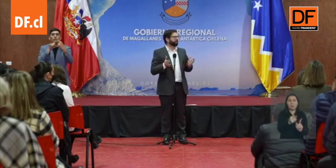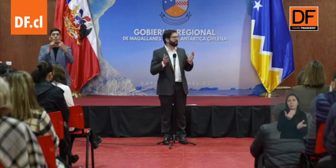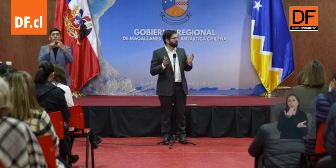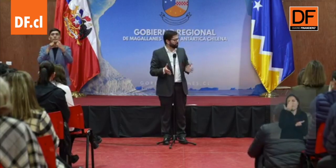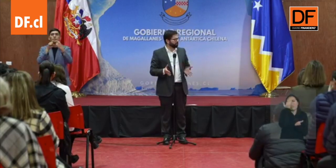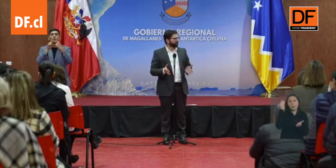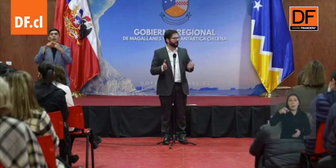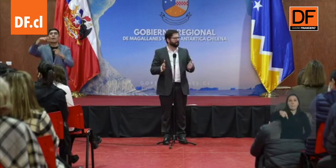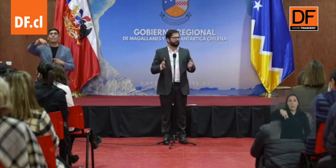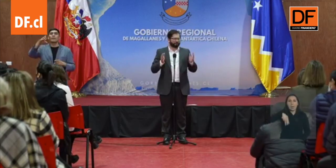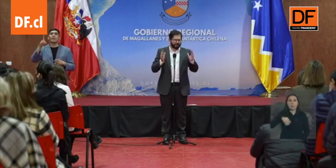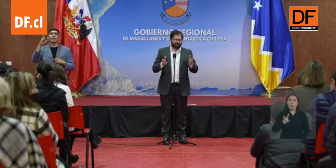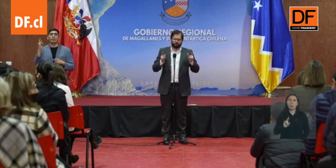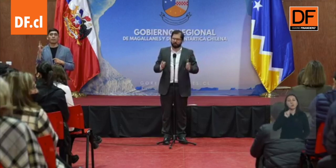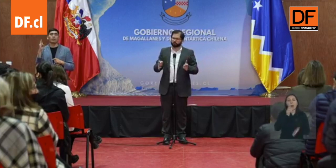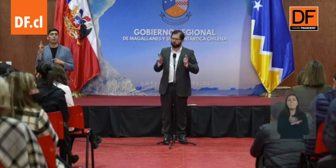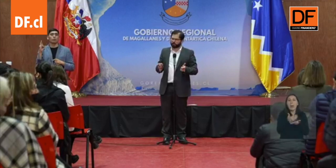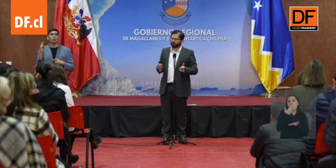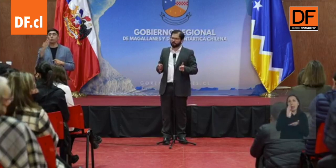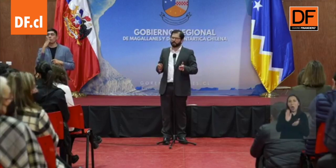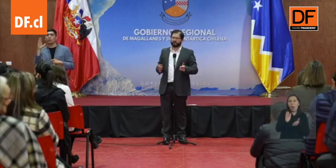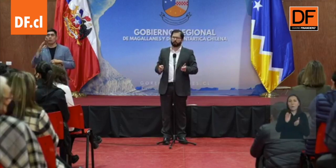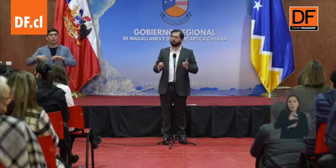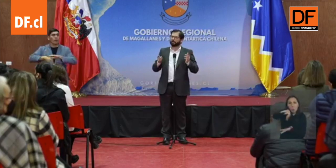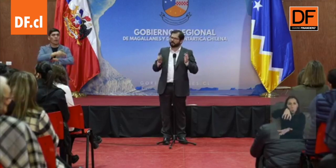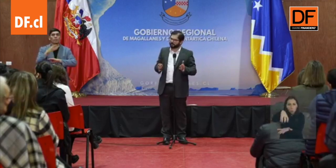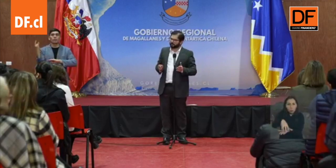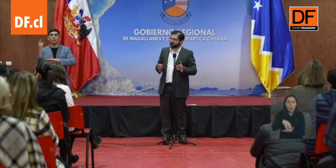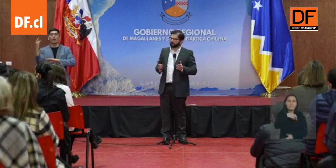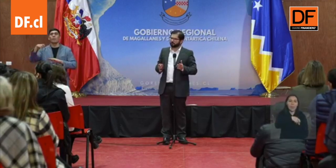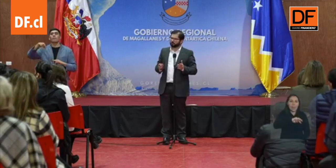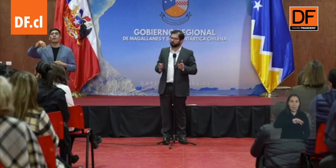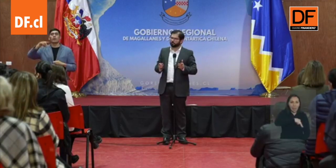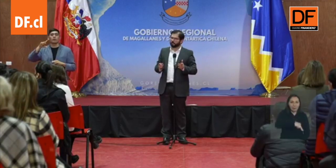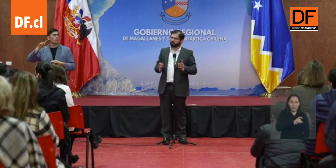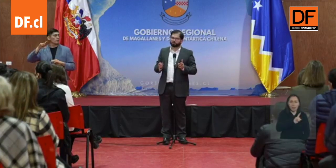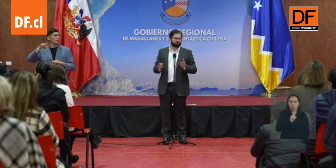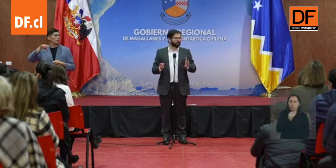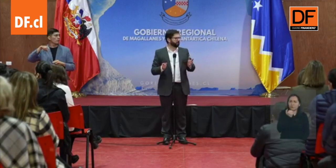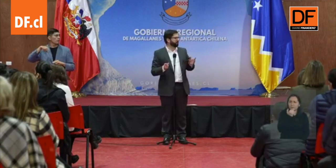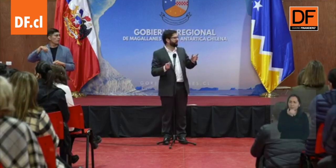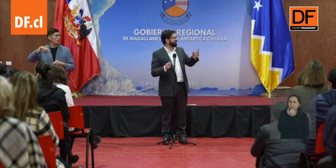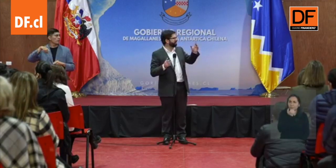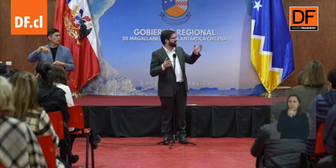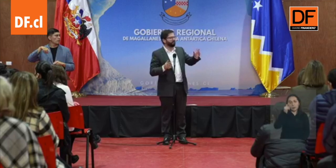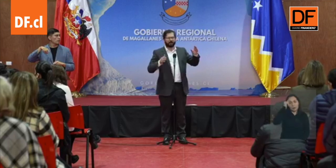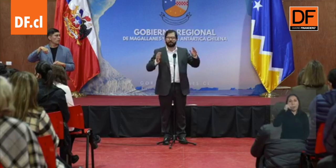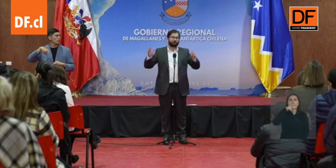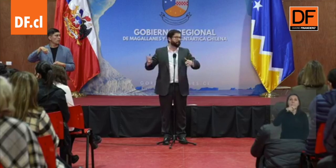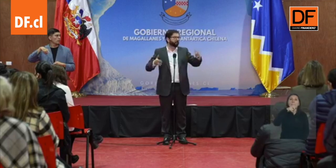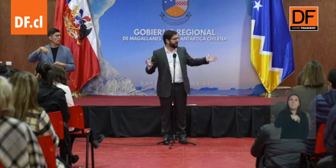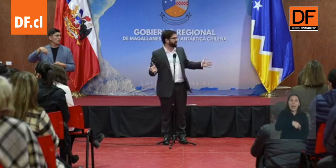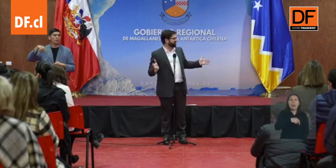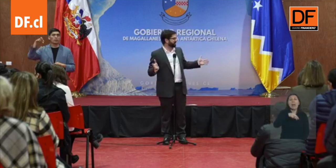famosos PMU, planes de mejoramiento urbano, y los PMG, los PMB, los